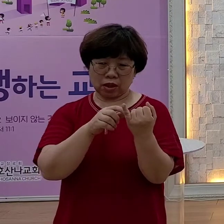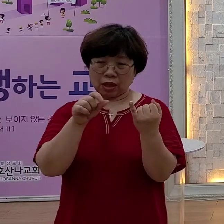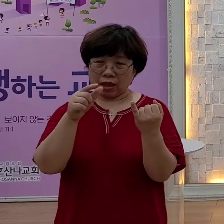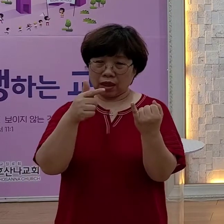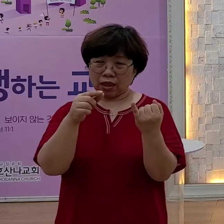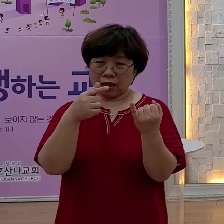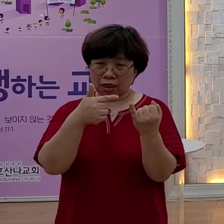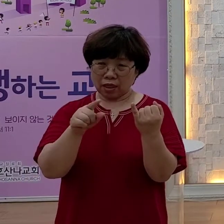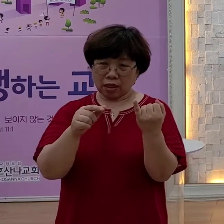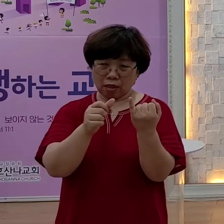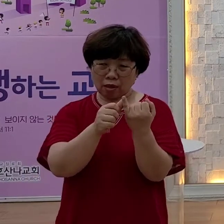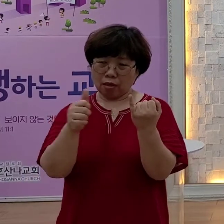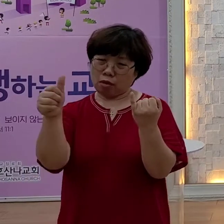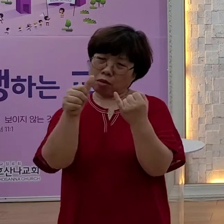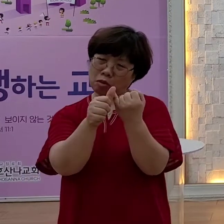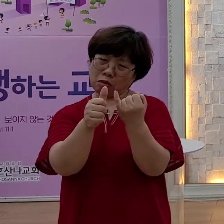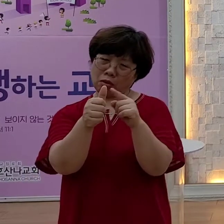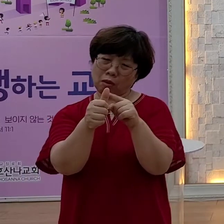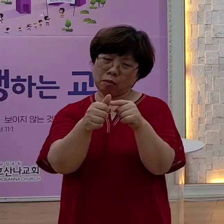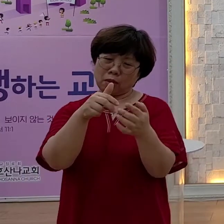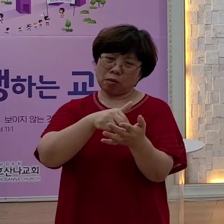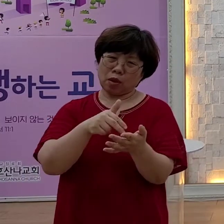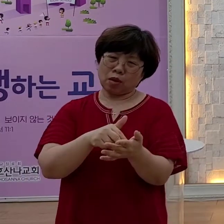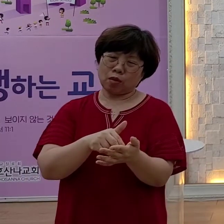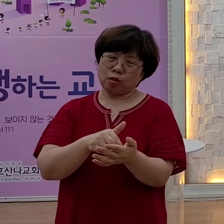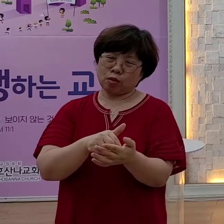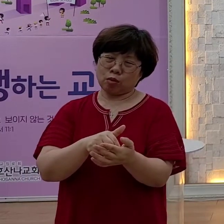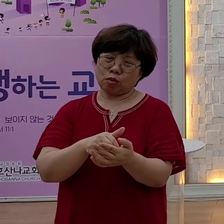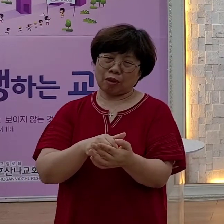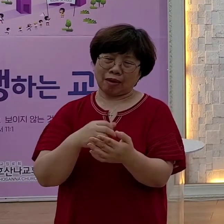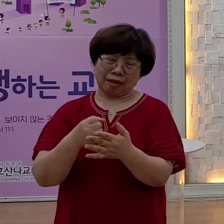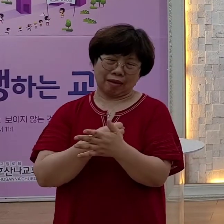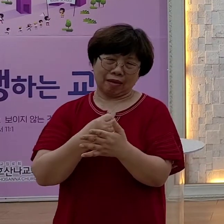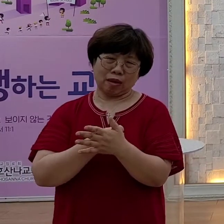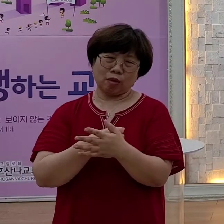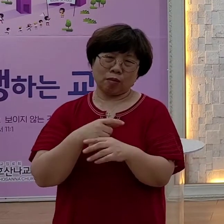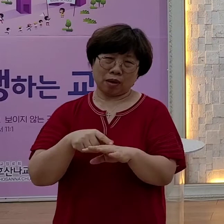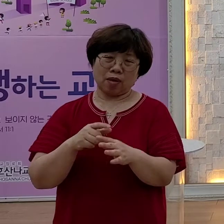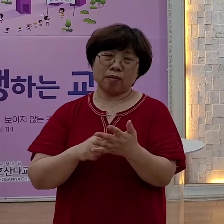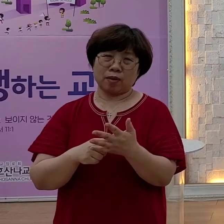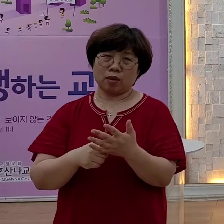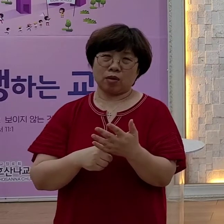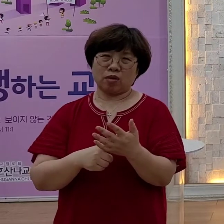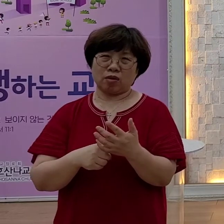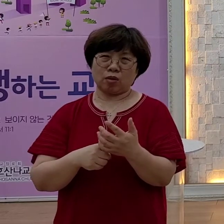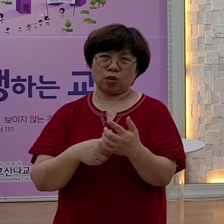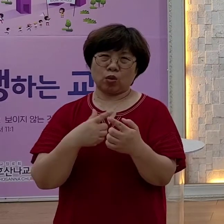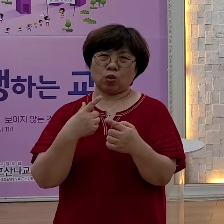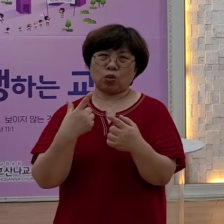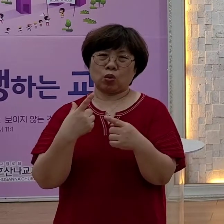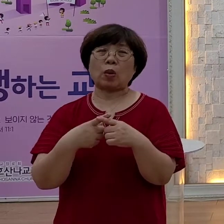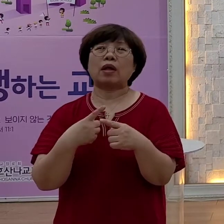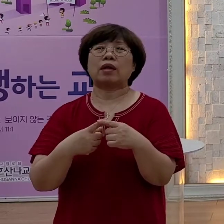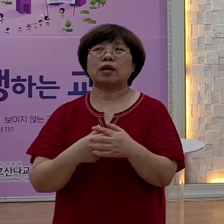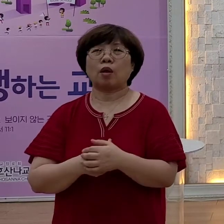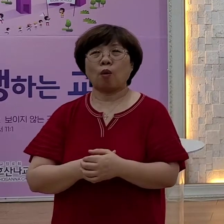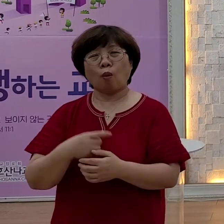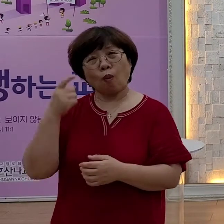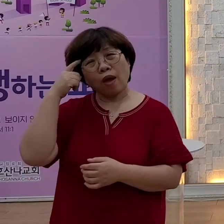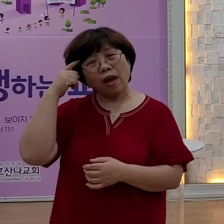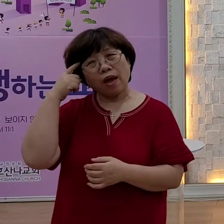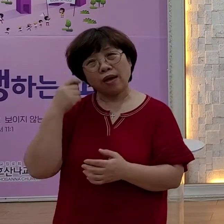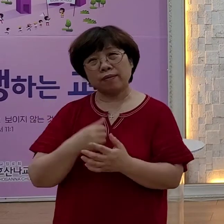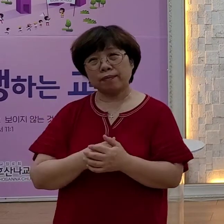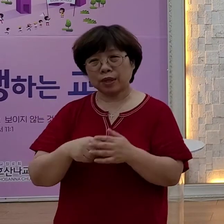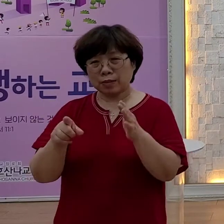네가 참 귀한 일을 했다. 이렇게 할까요? 아들이 없는 집안에? 아닙니다. 제가 생각할 때는 아무리 믿음